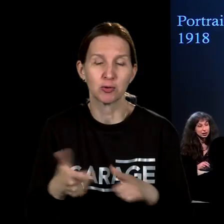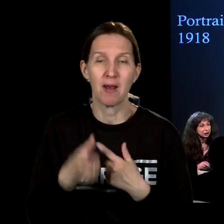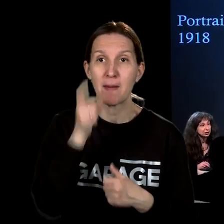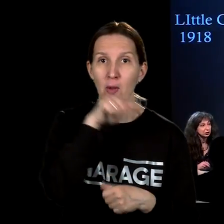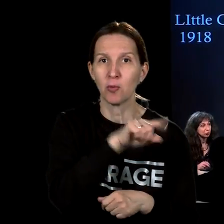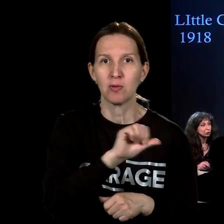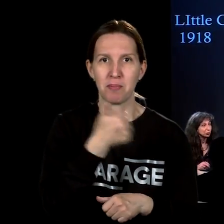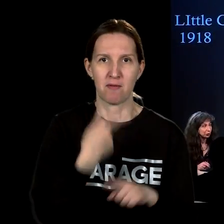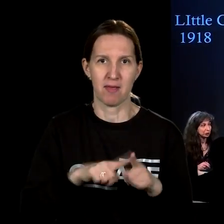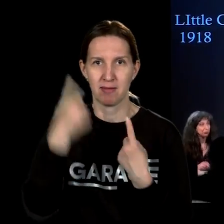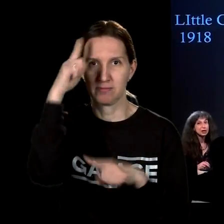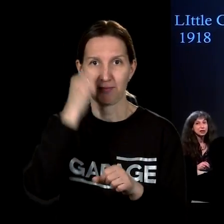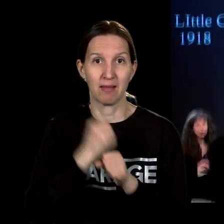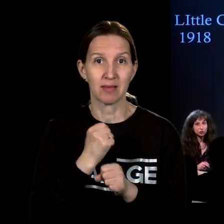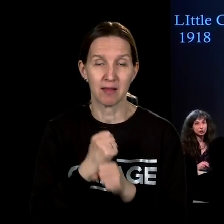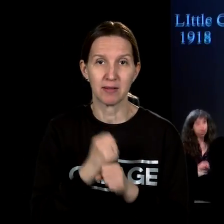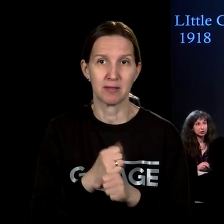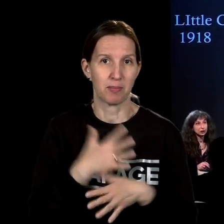первым и делает с огромным успехом.